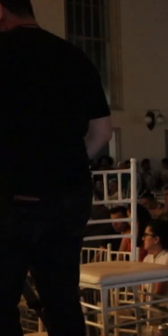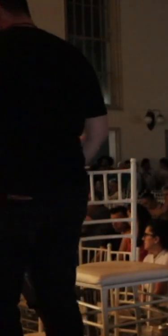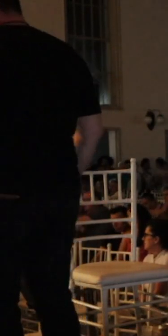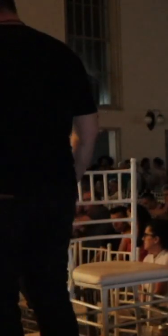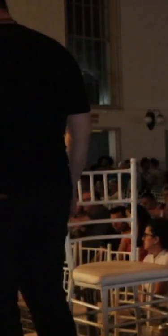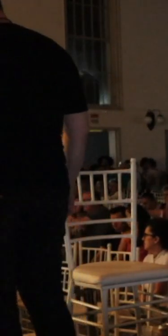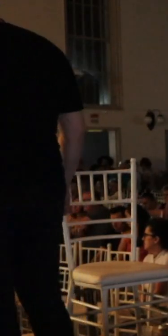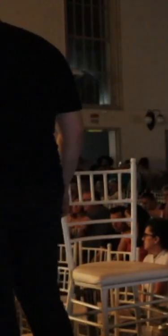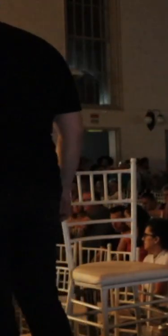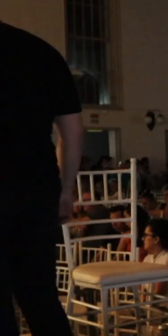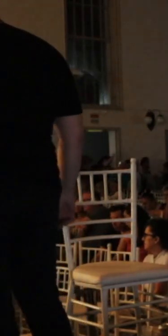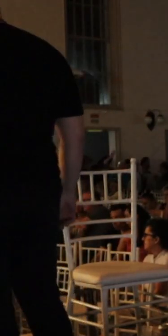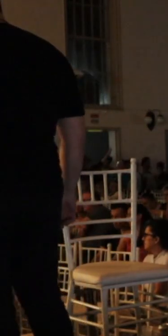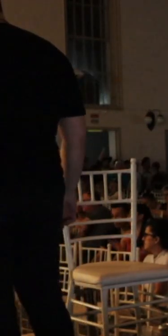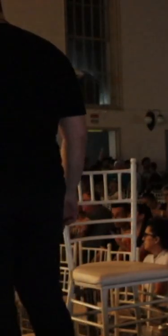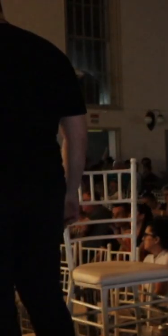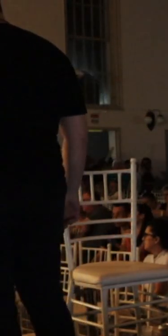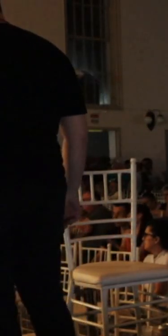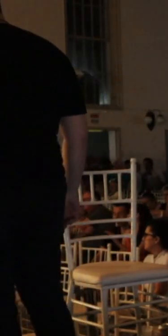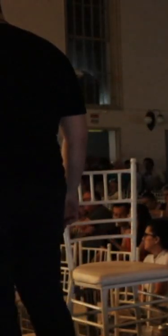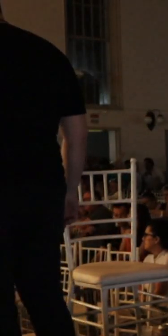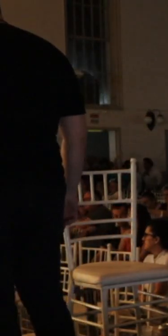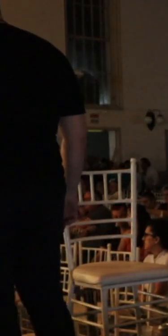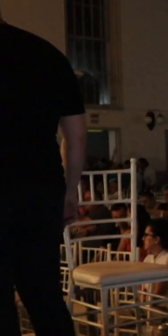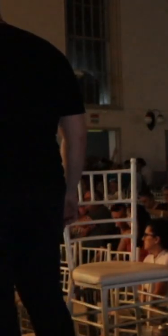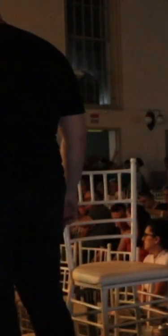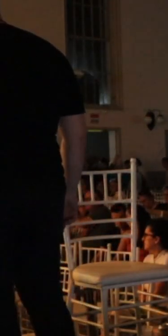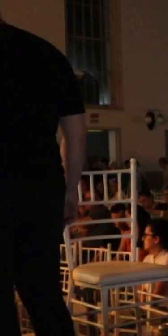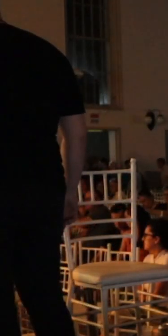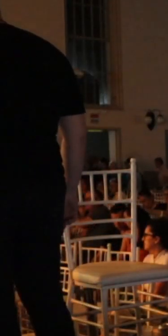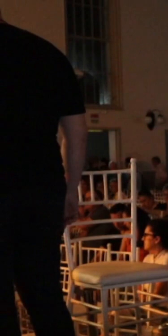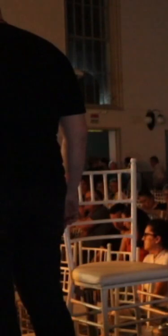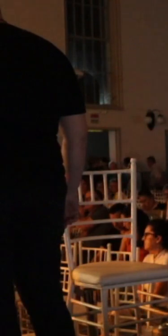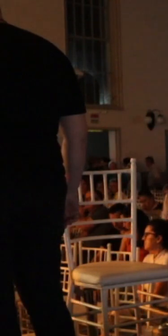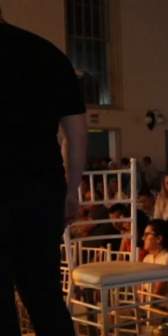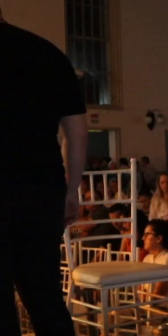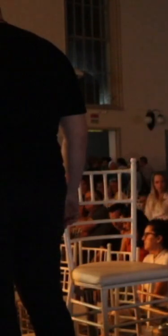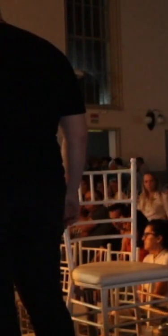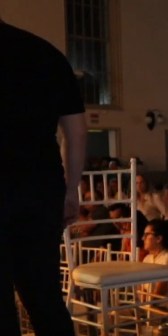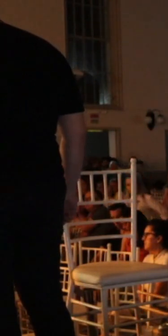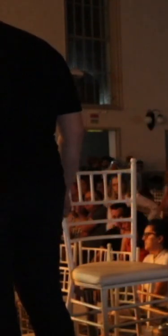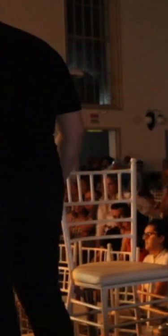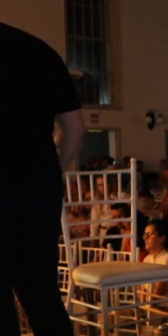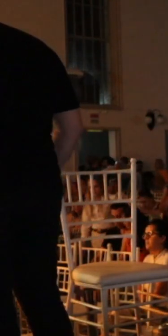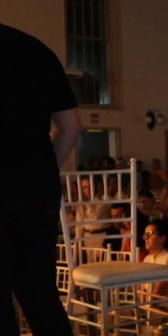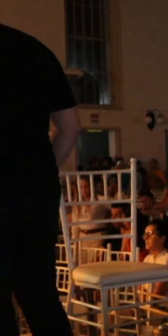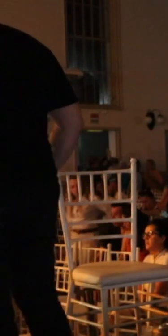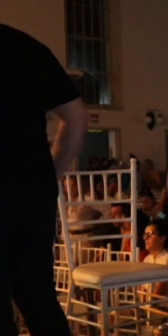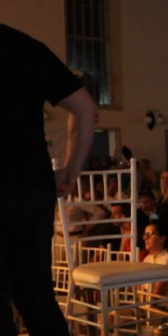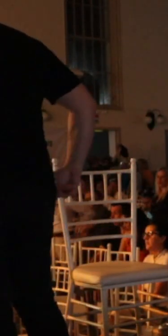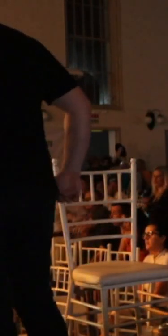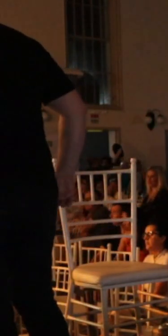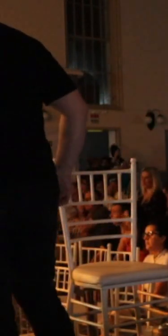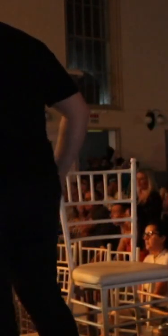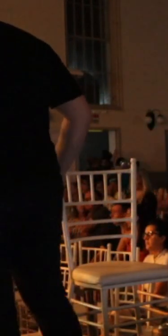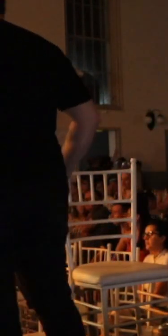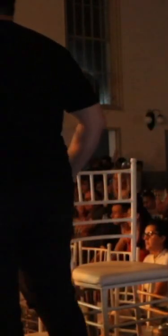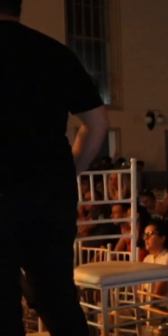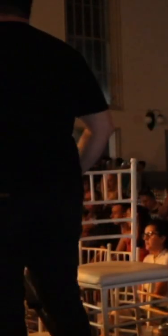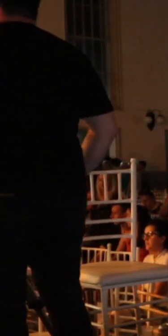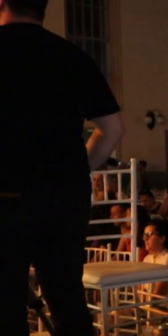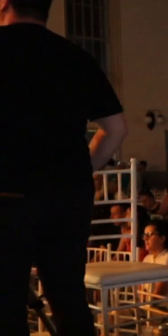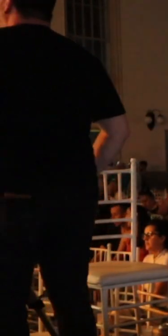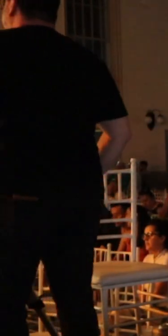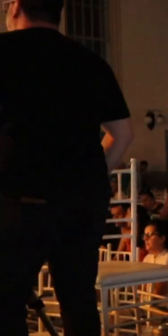Uns 8 meses que eu não vou pra lá, acho, mais ou menos. Então deu pra matar um pouquinho as saudades antes de tirar as férias e realmente ir pra São